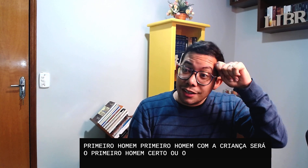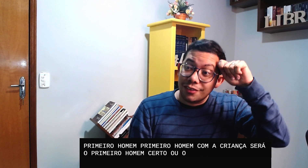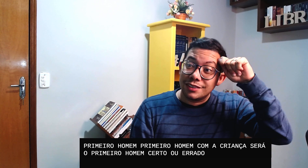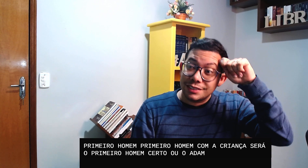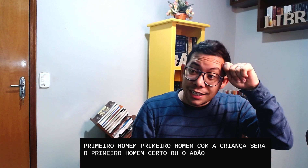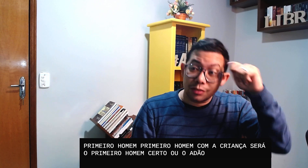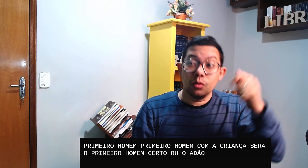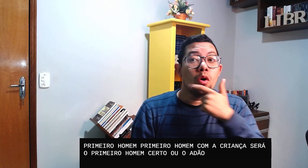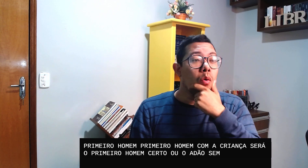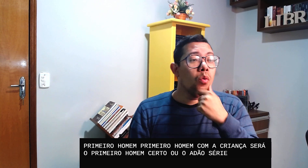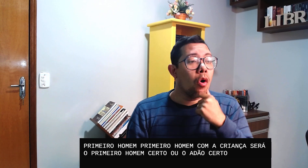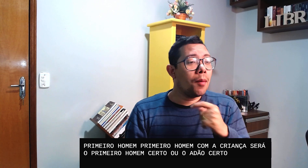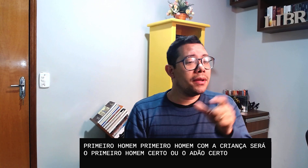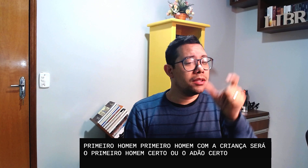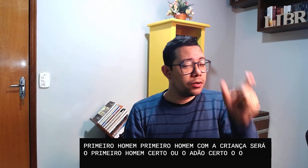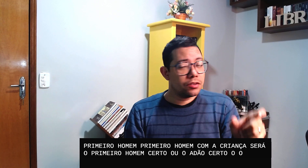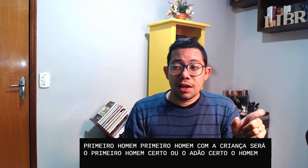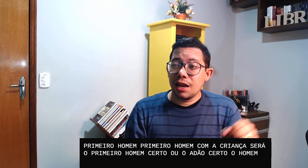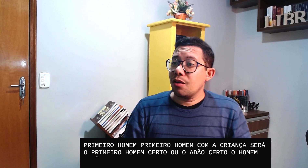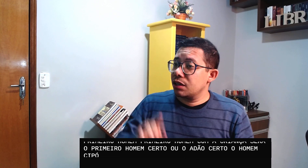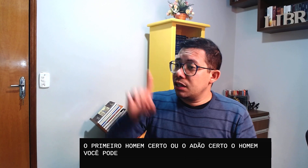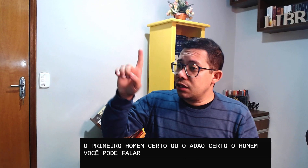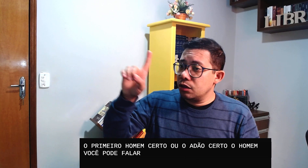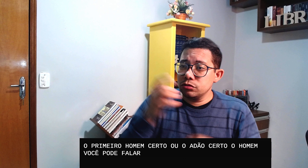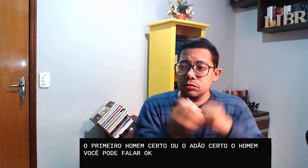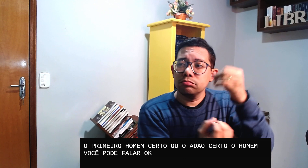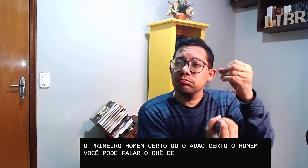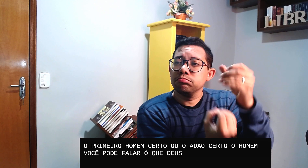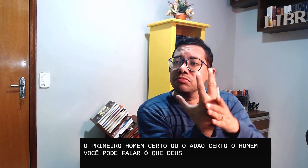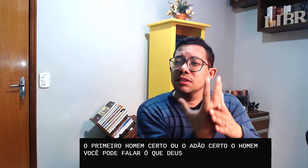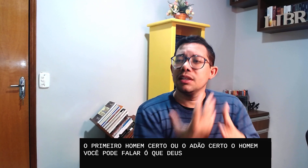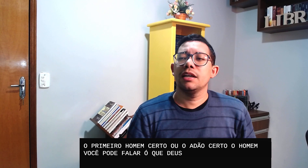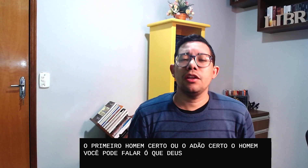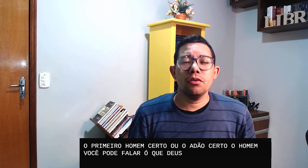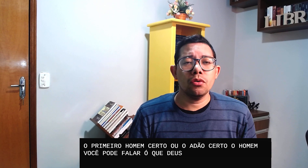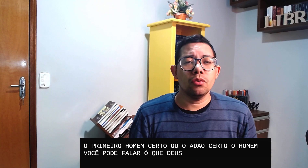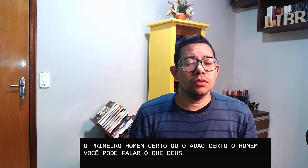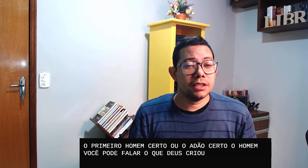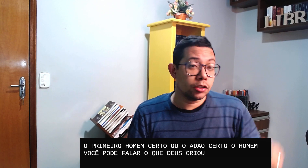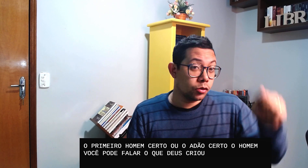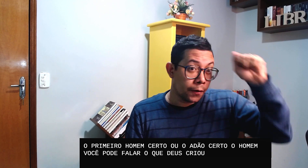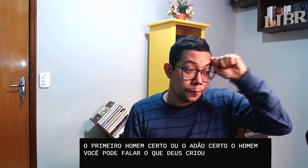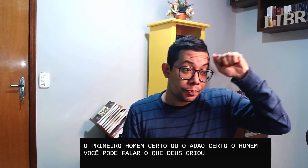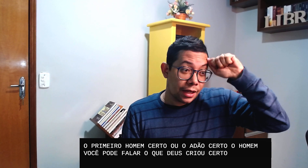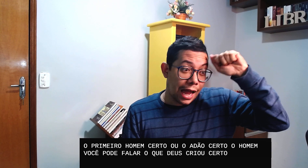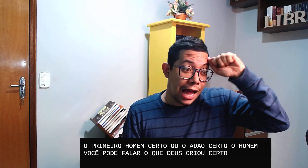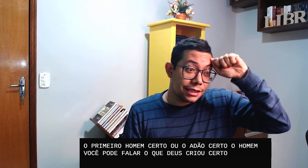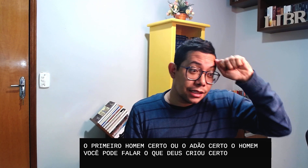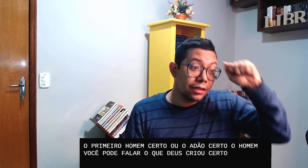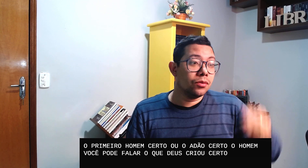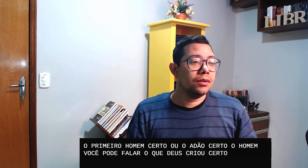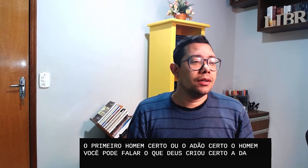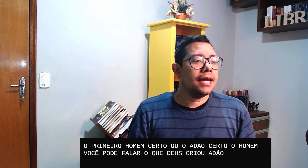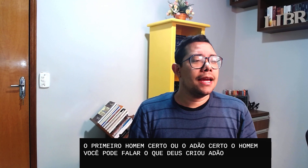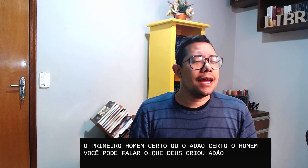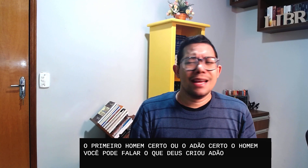Adão, certo? O homem, você pode falar, ó, que Deus criou, certo? Adão, lá